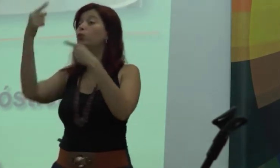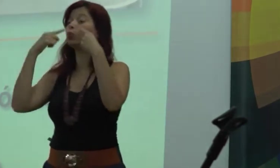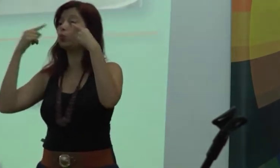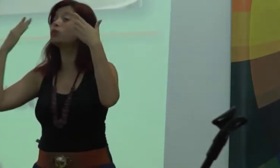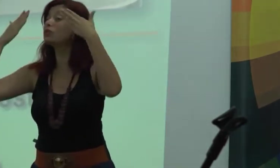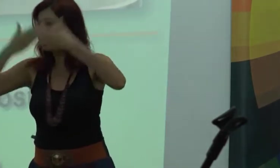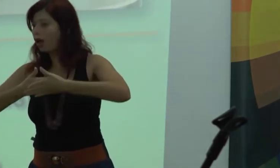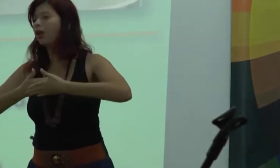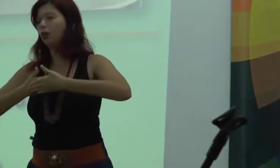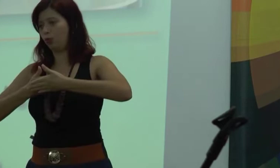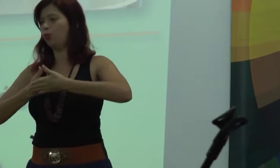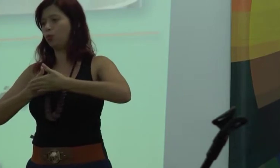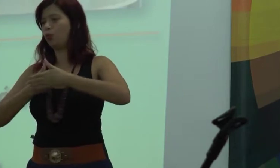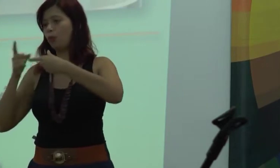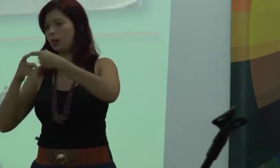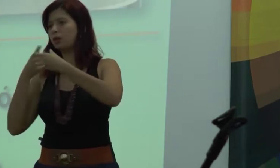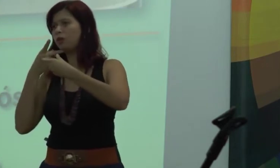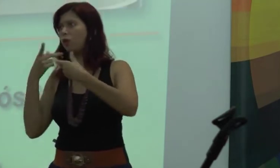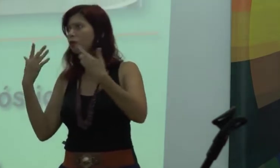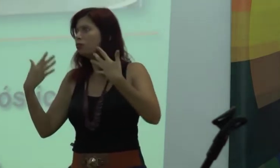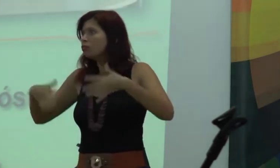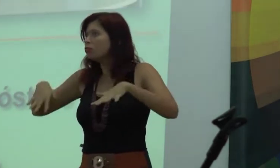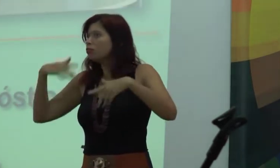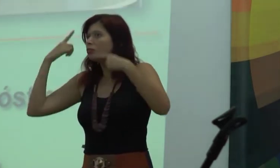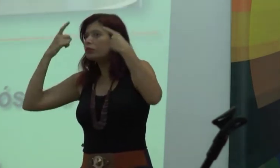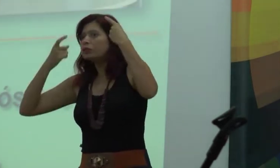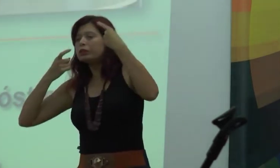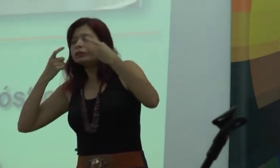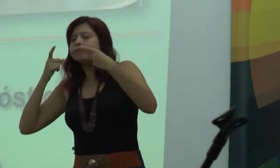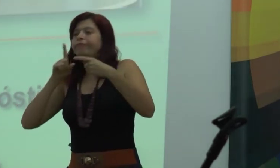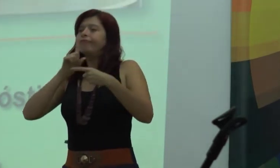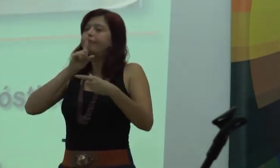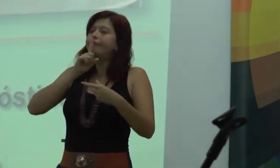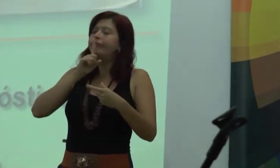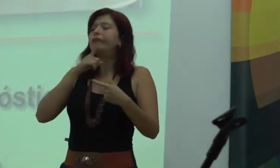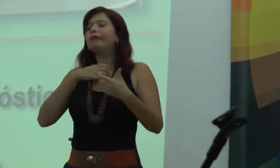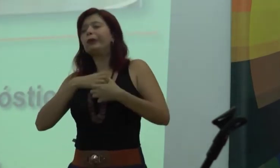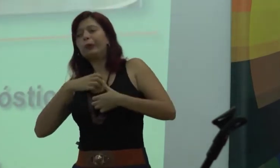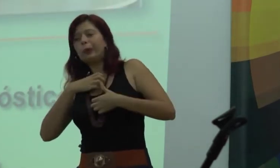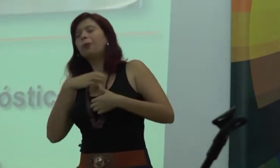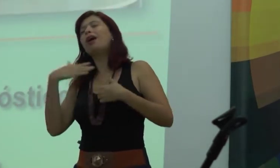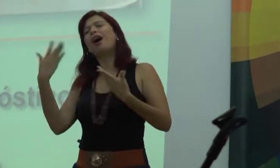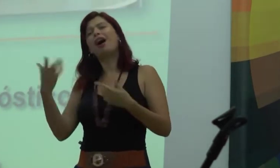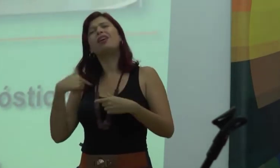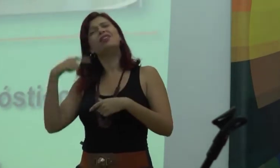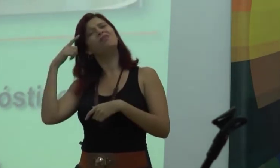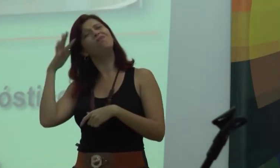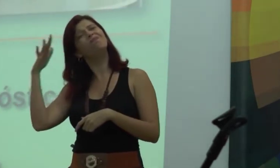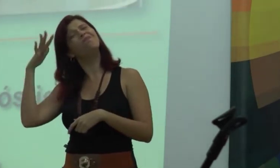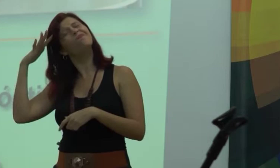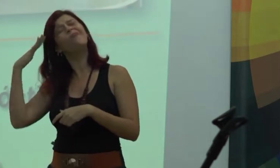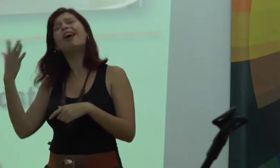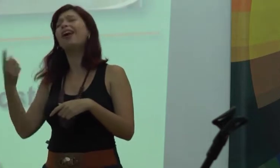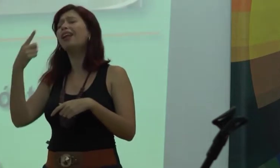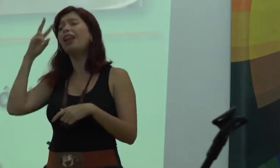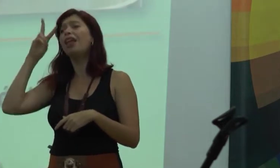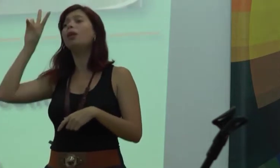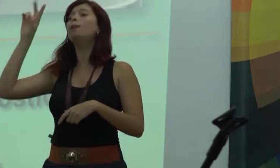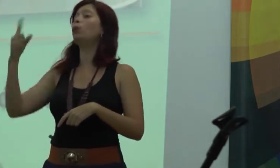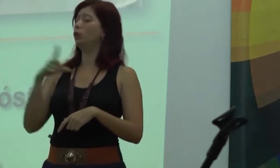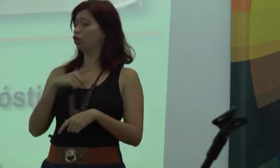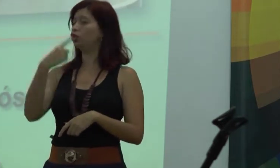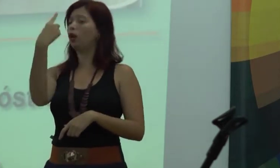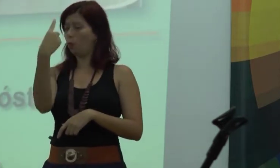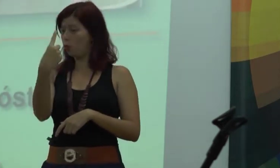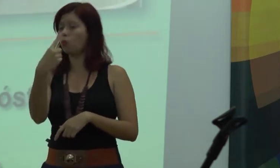Amaurismo. Isso, e no futuro ele poderia vir a ficar cego. Então ele ficou preocupado, ficou meio angustiado nisso,